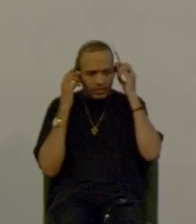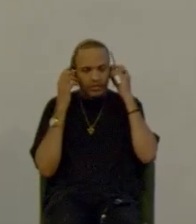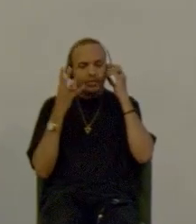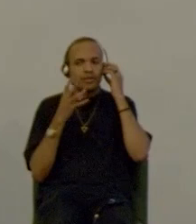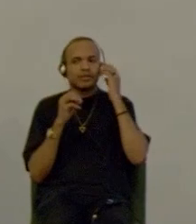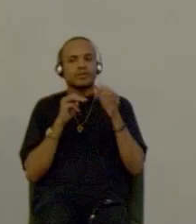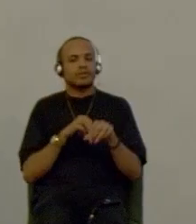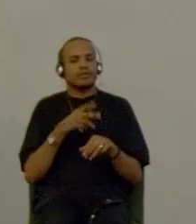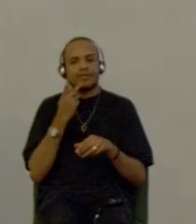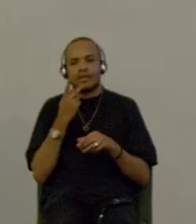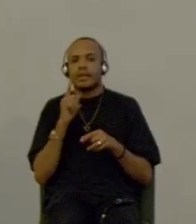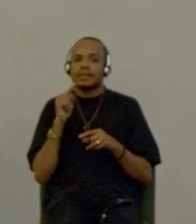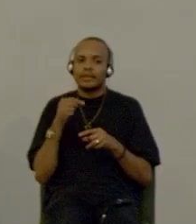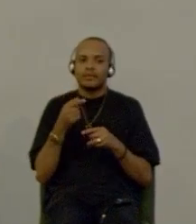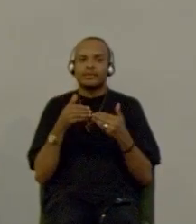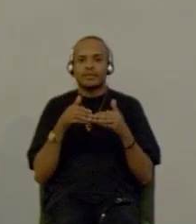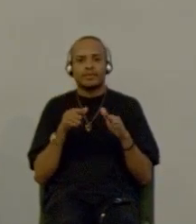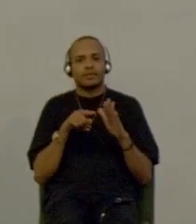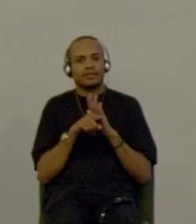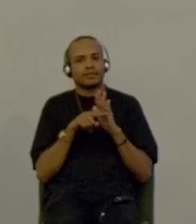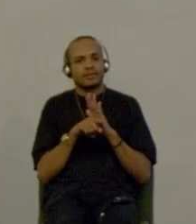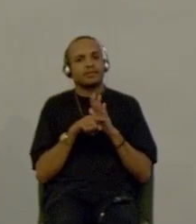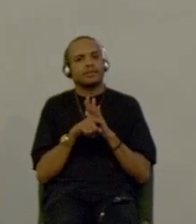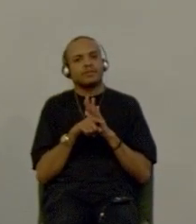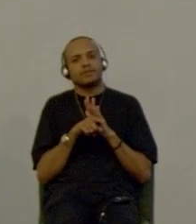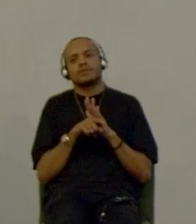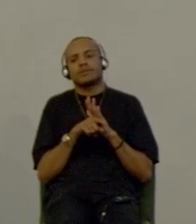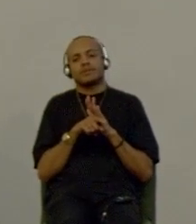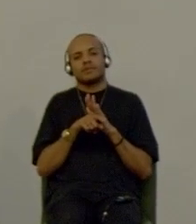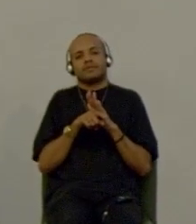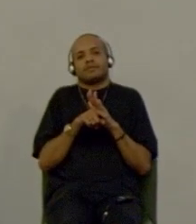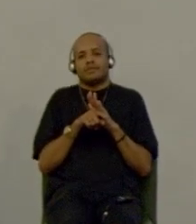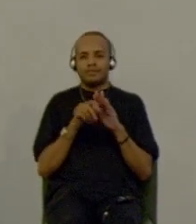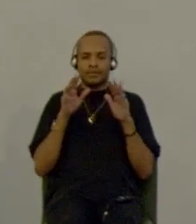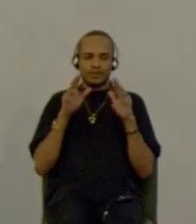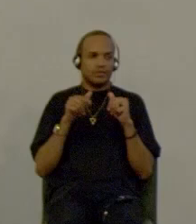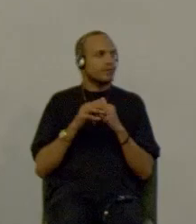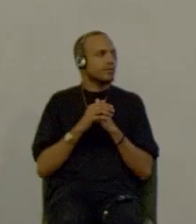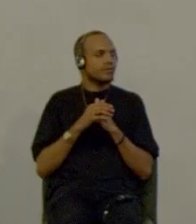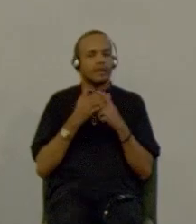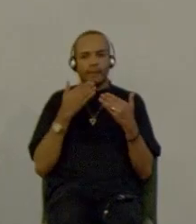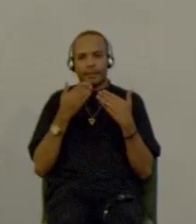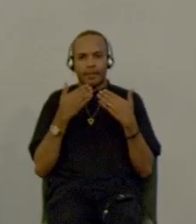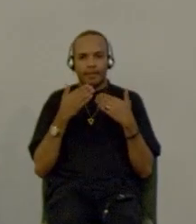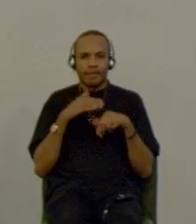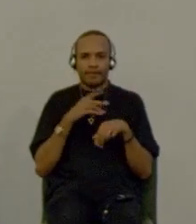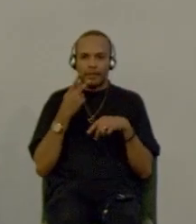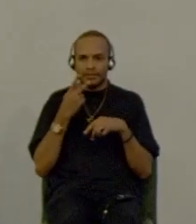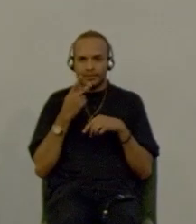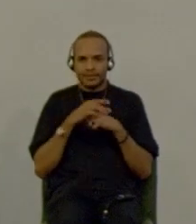fala, para depois justamente a gente abrir para perguntas para todos colocarem,